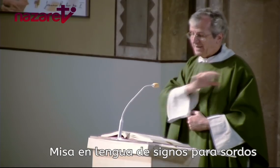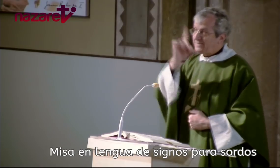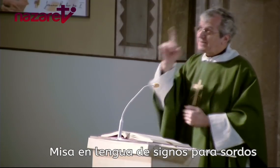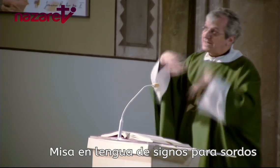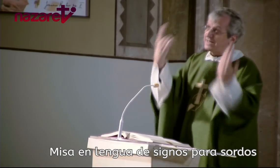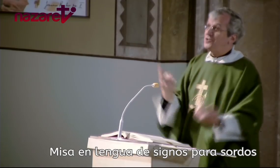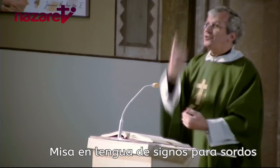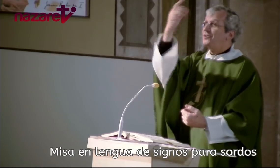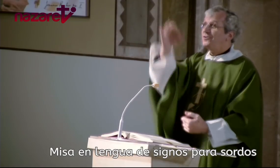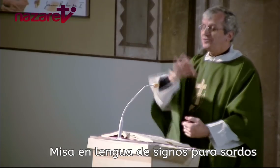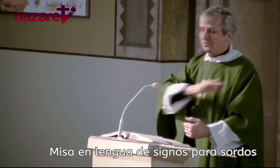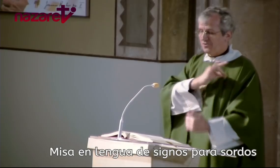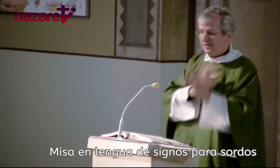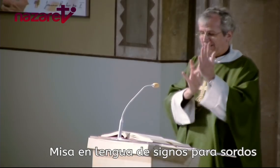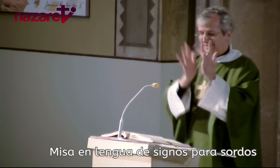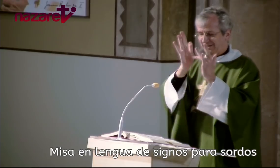Palabra del Señor.